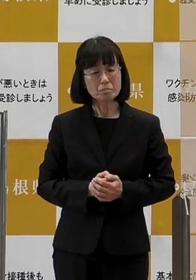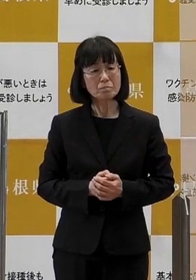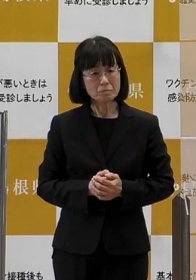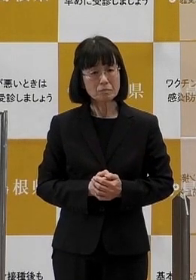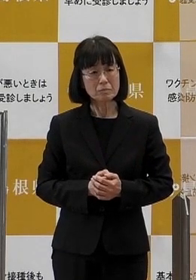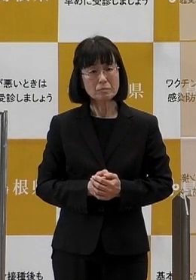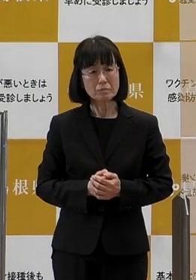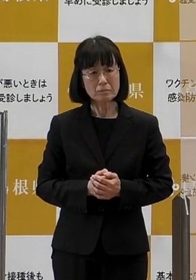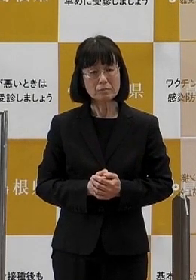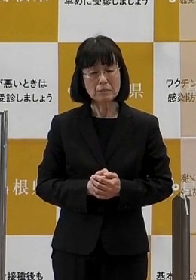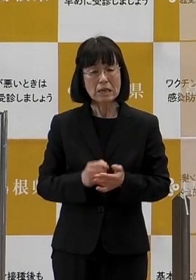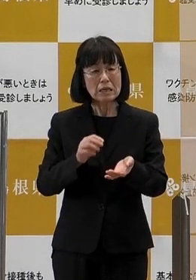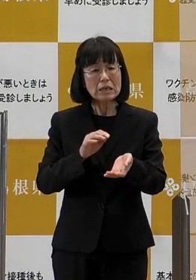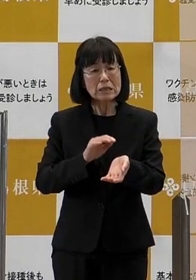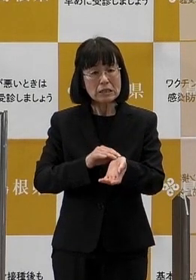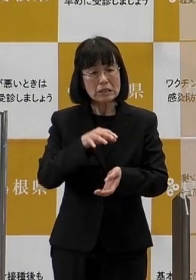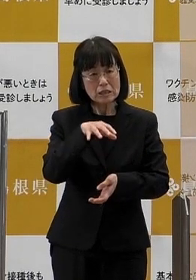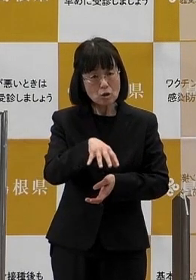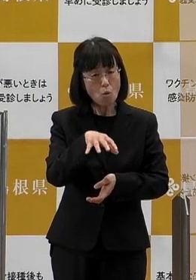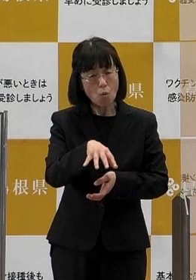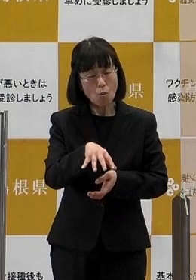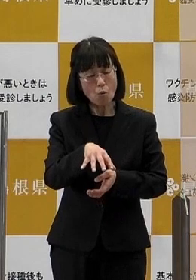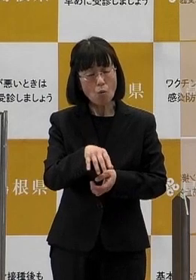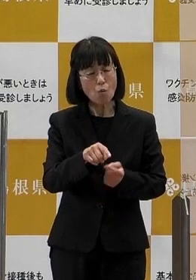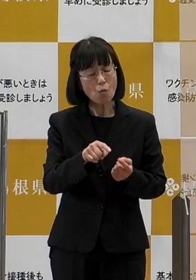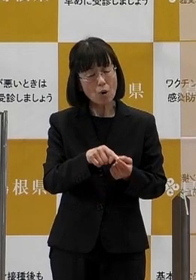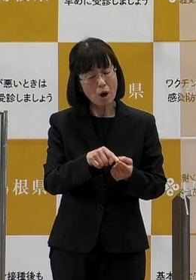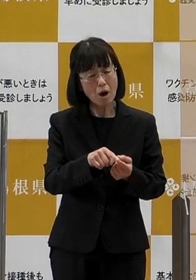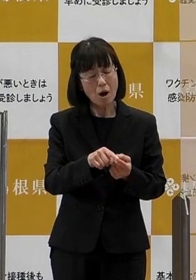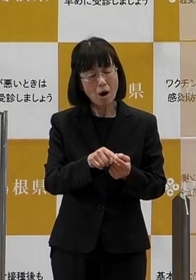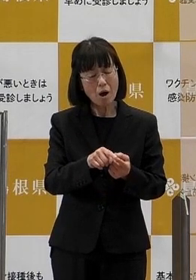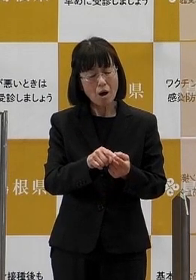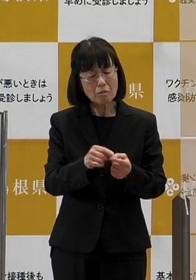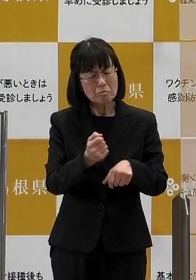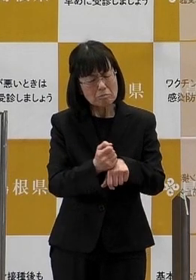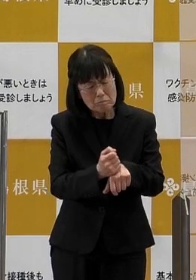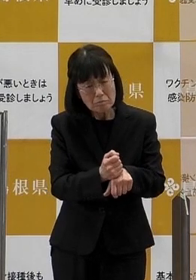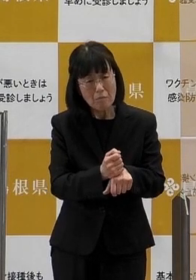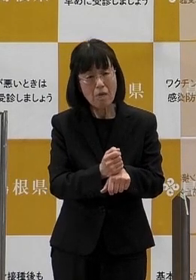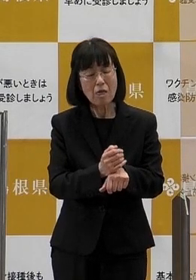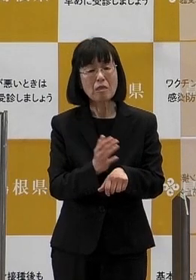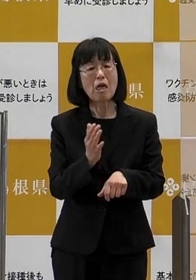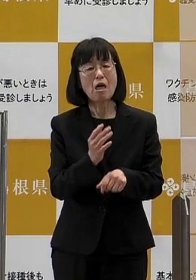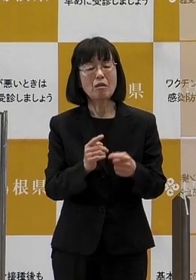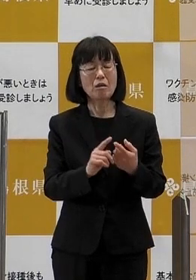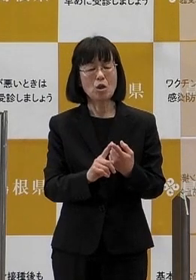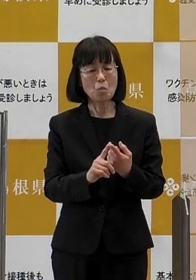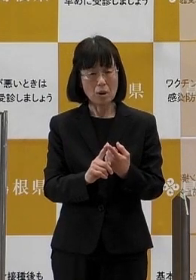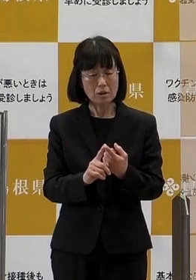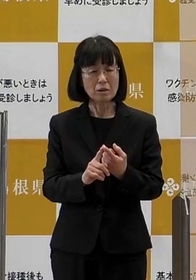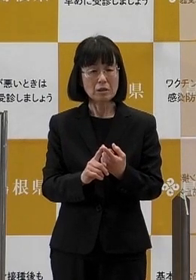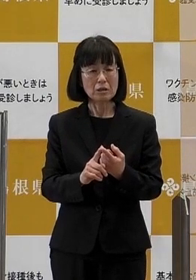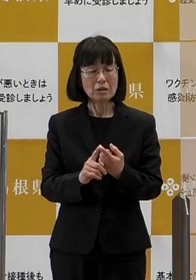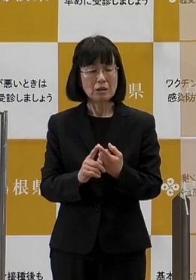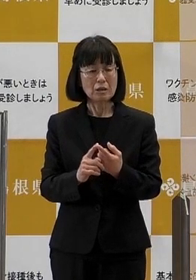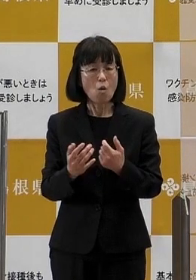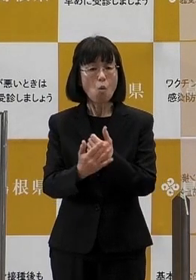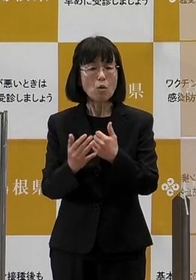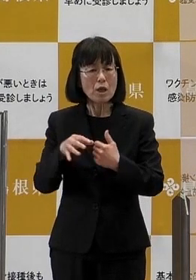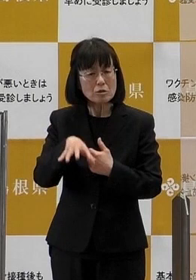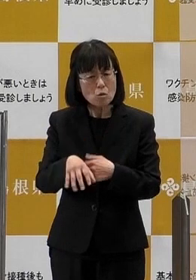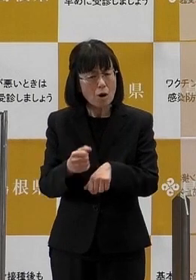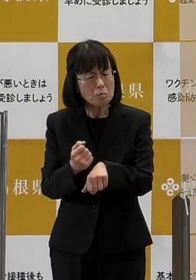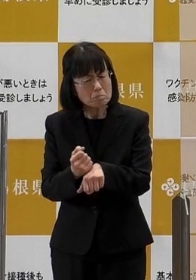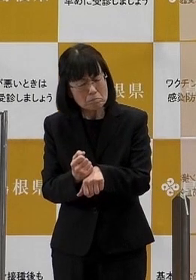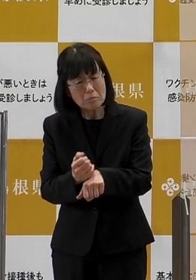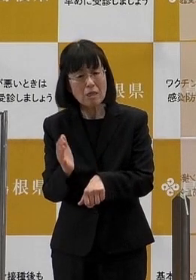医療崩壊しなければいいのか、保健所の業務が崩壊しなければいいのか、私は違うと思っています。